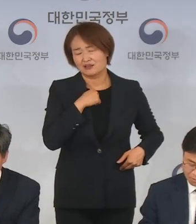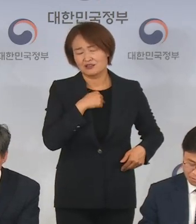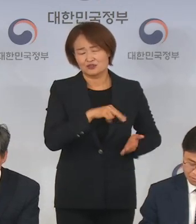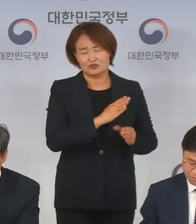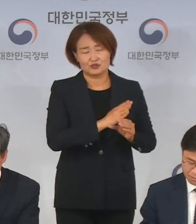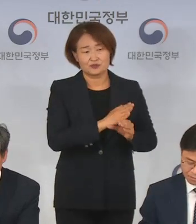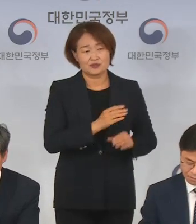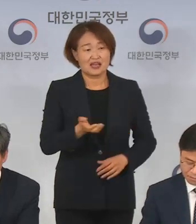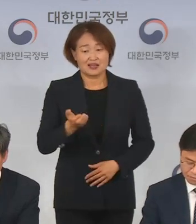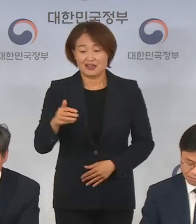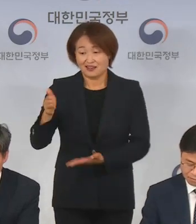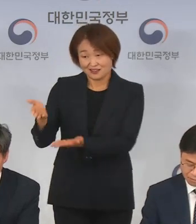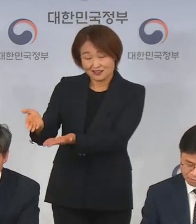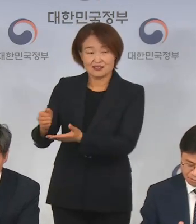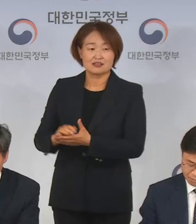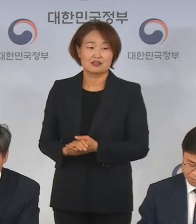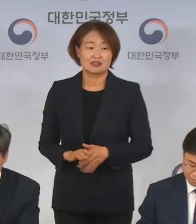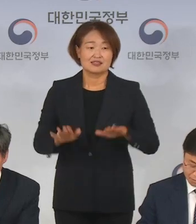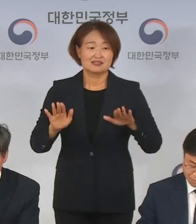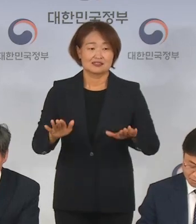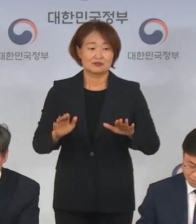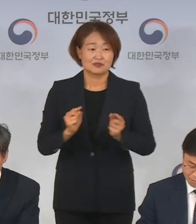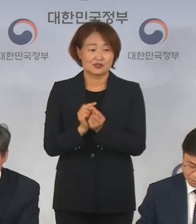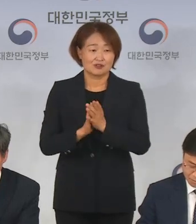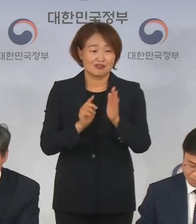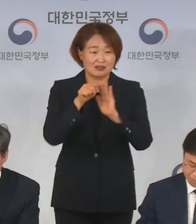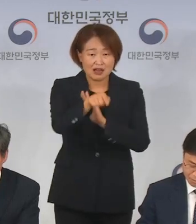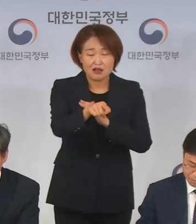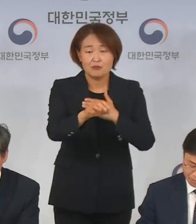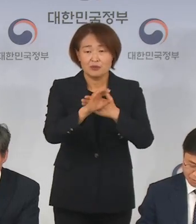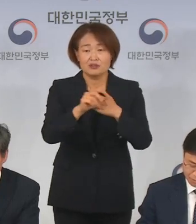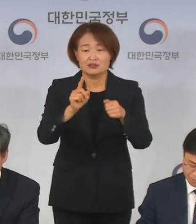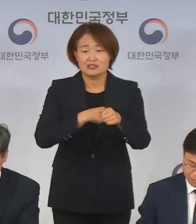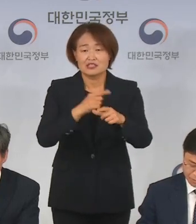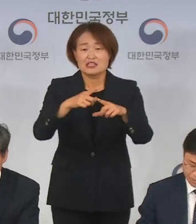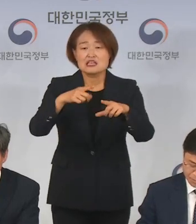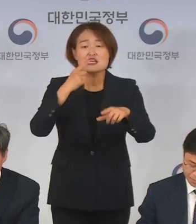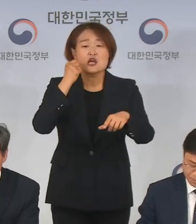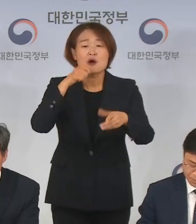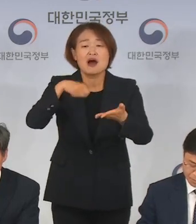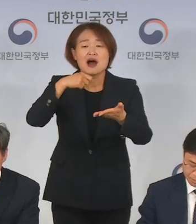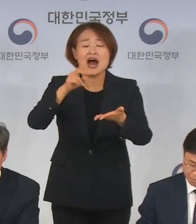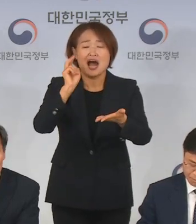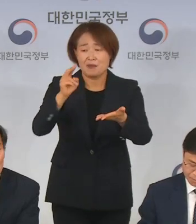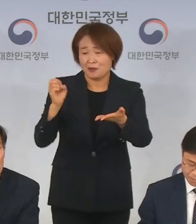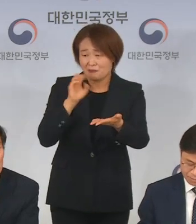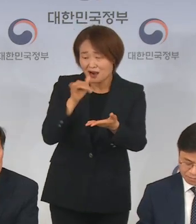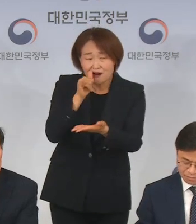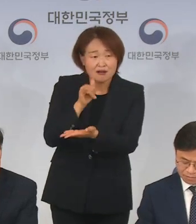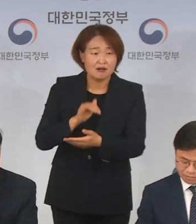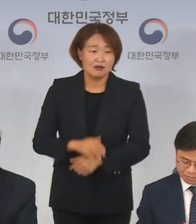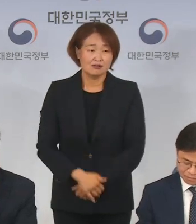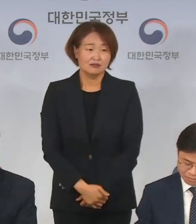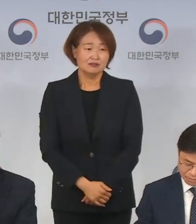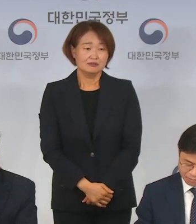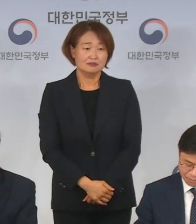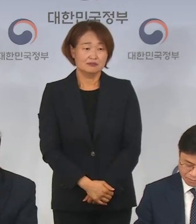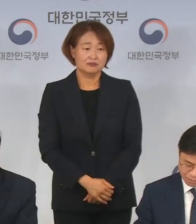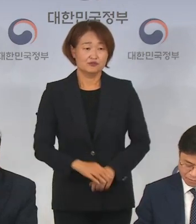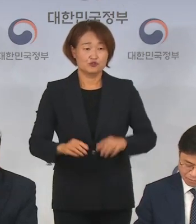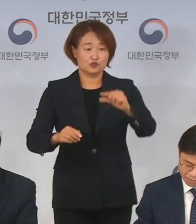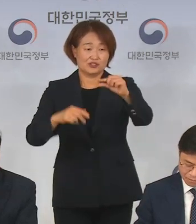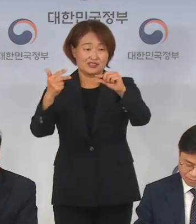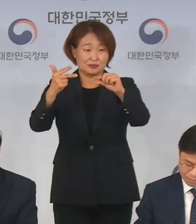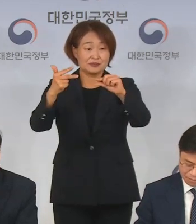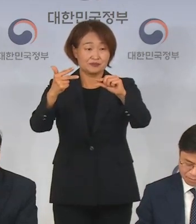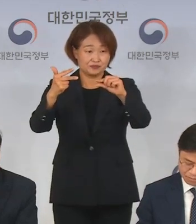이제 차관님께서 현지에 가면 당연히 현지 음식 먹지 않겠느냐라고 하셨는데, 지금